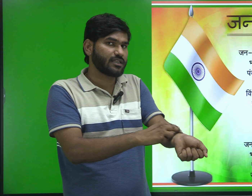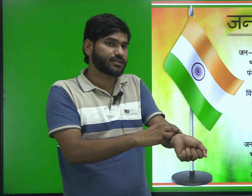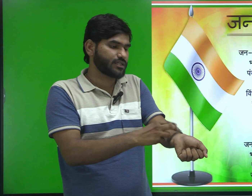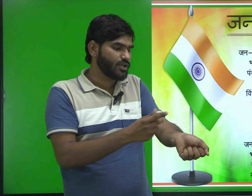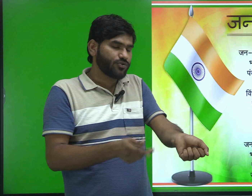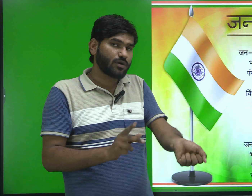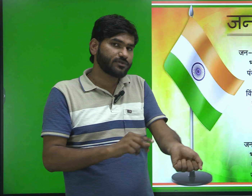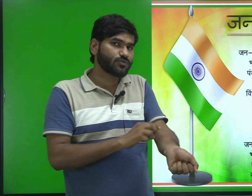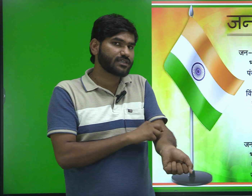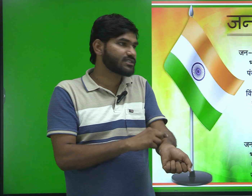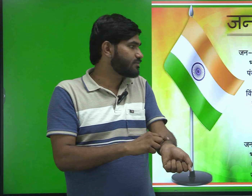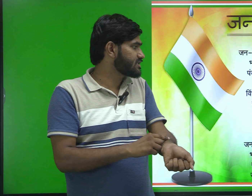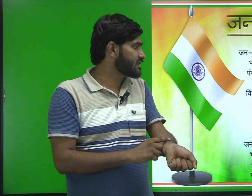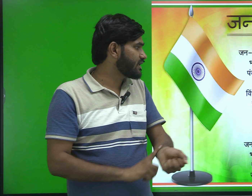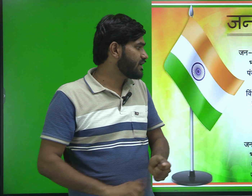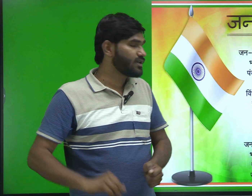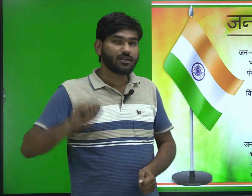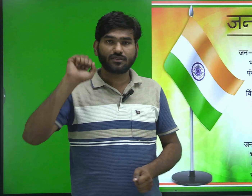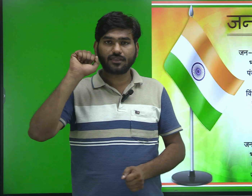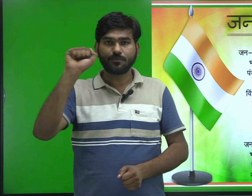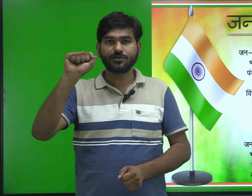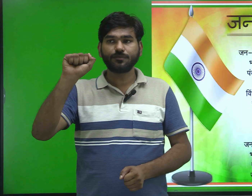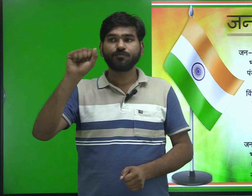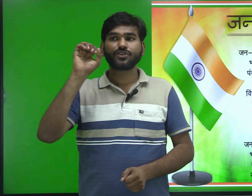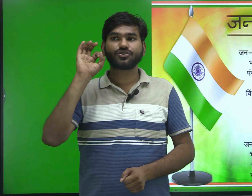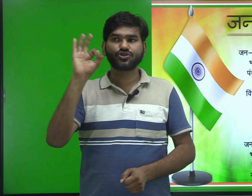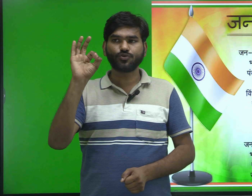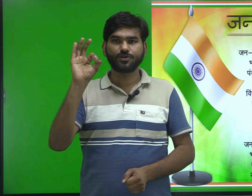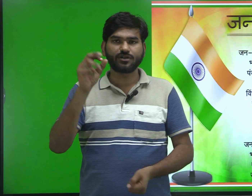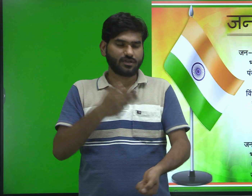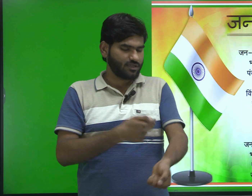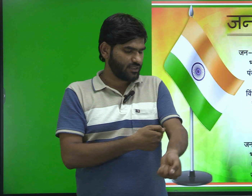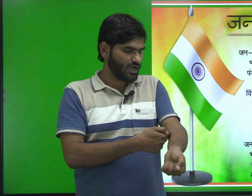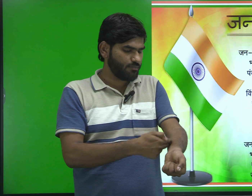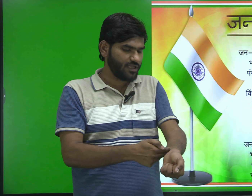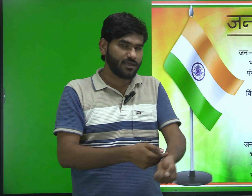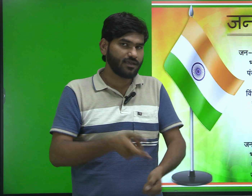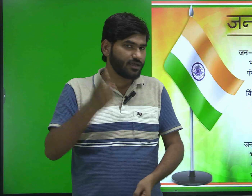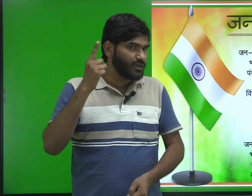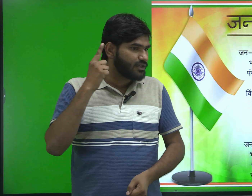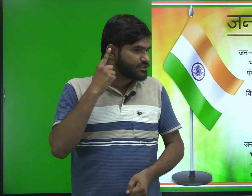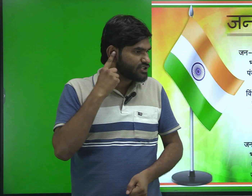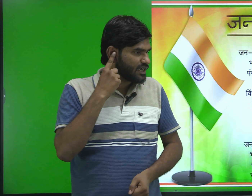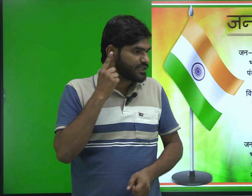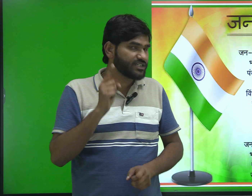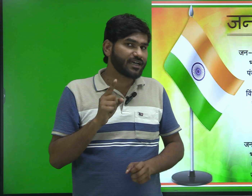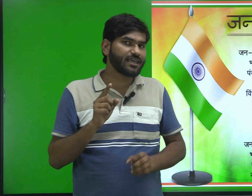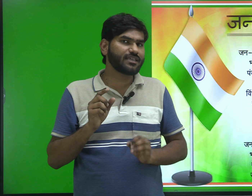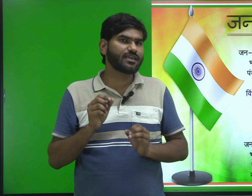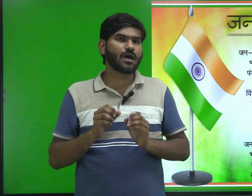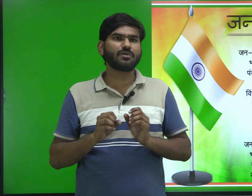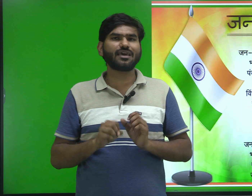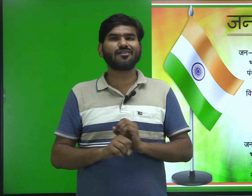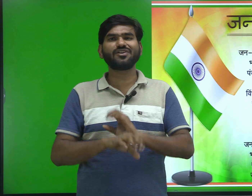थे। तो हम इसको ऐसे समझ सकते हैं, तब शुभ नामे जागे। जागे यानी कि हम अवेयर हो